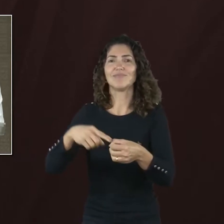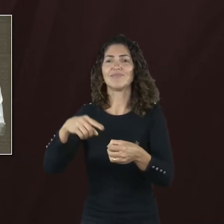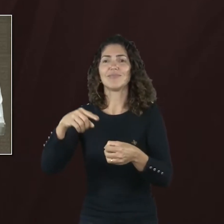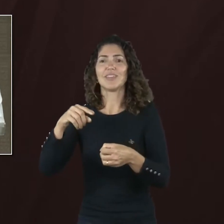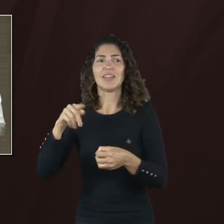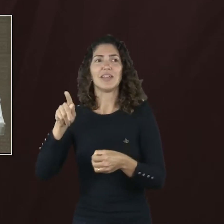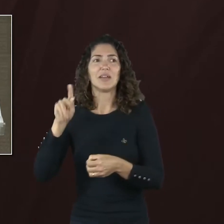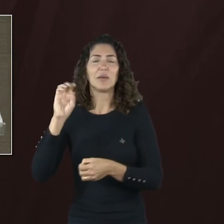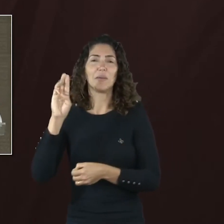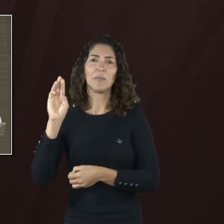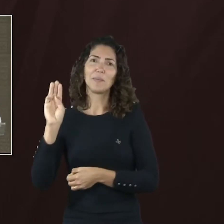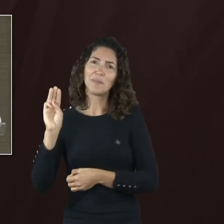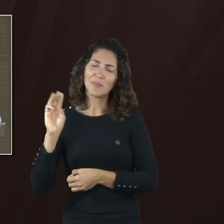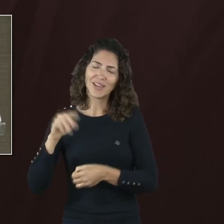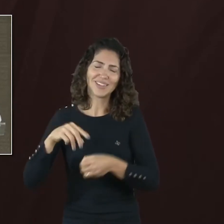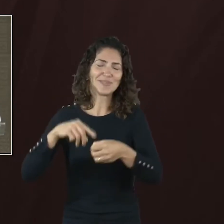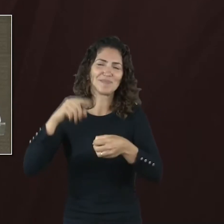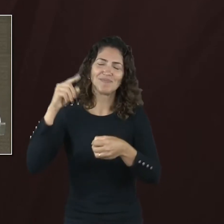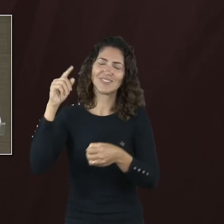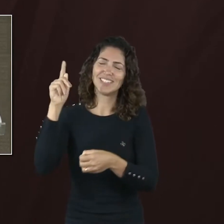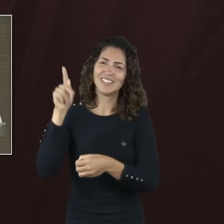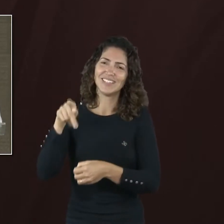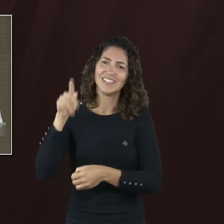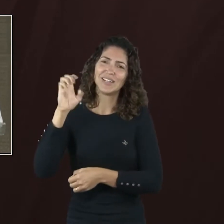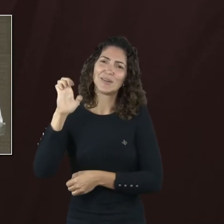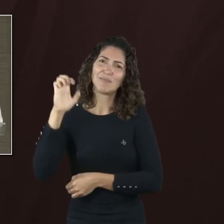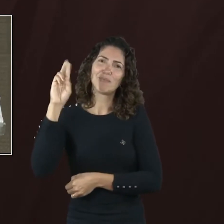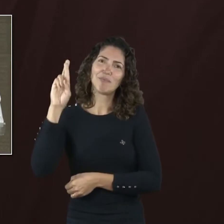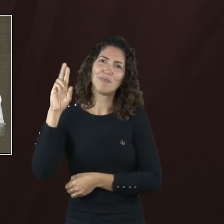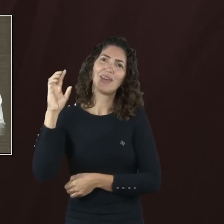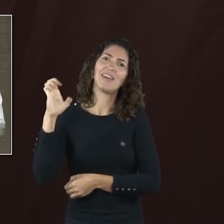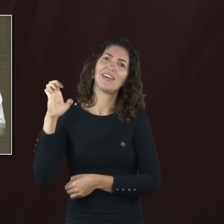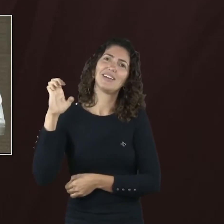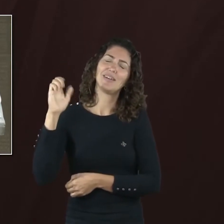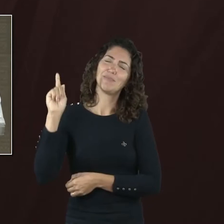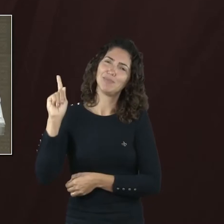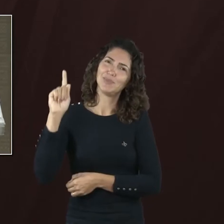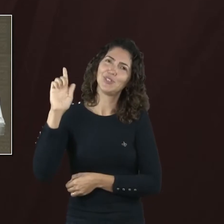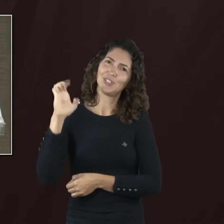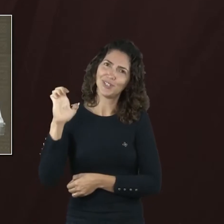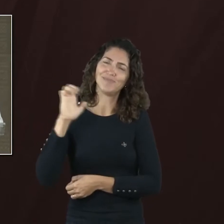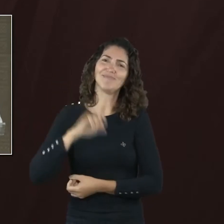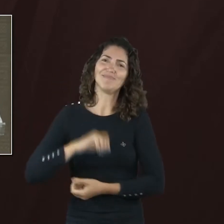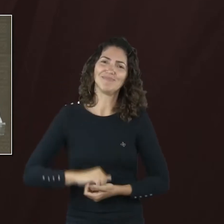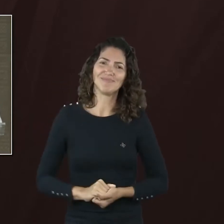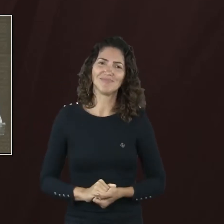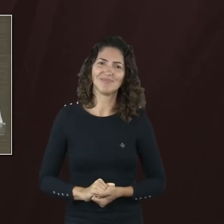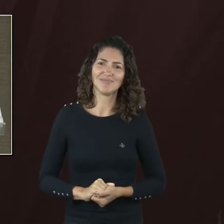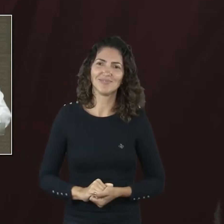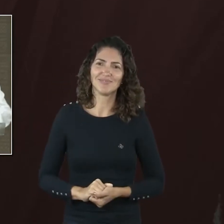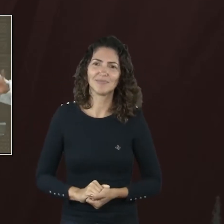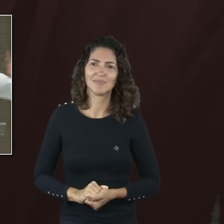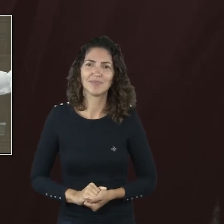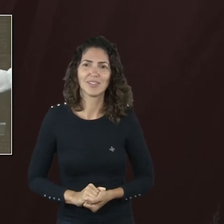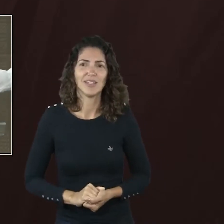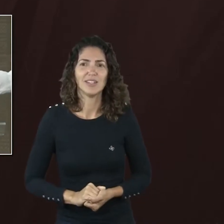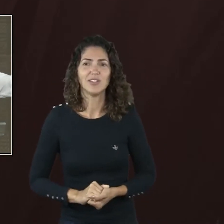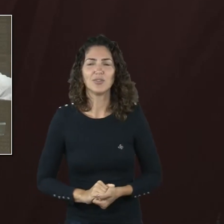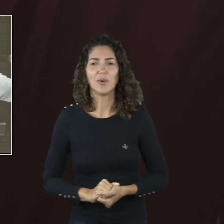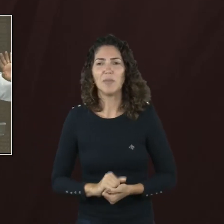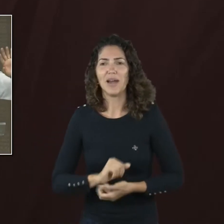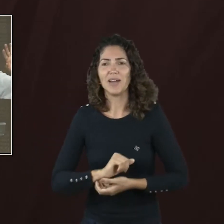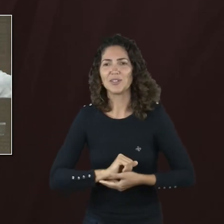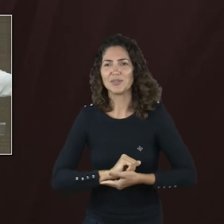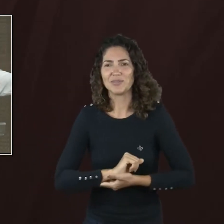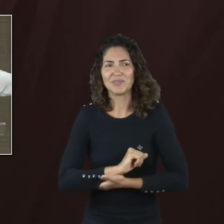o jovem que Barnabé levou, não aguentou, né, as dificuldades, os sofrimentos da viagem, voltou para